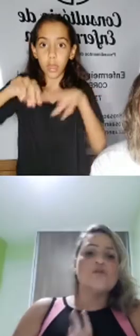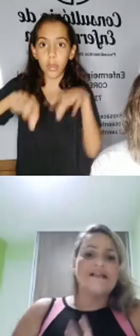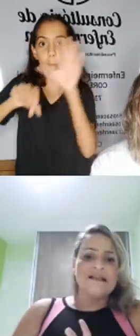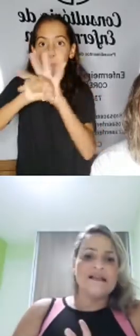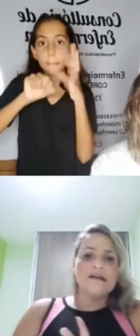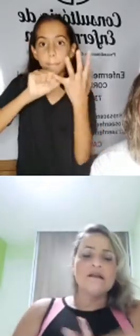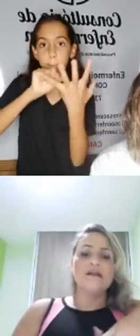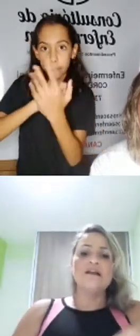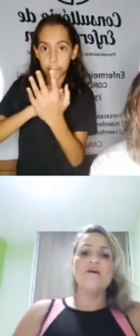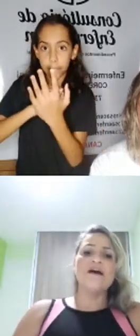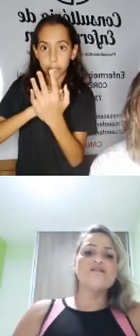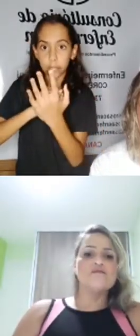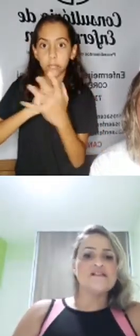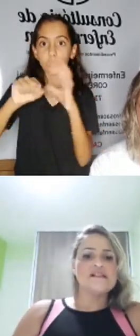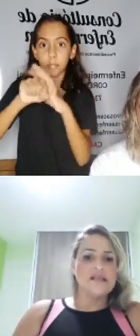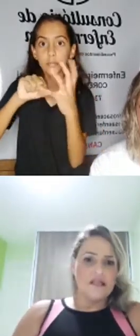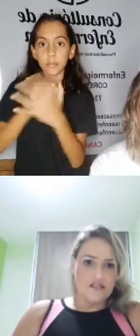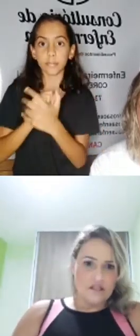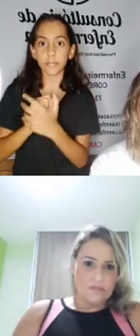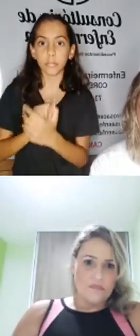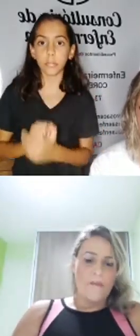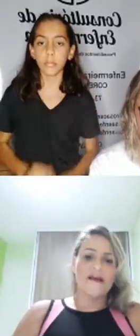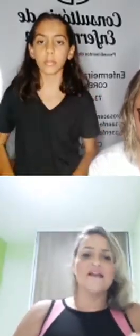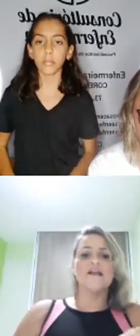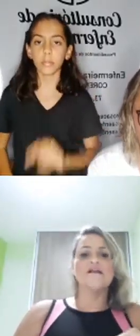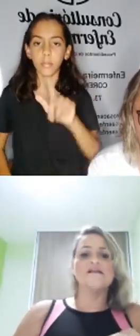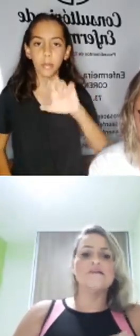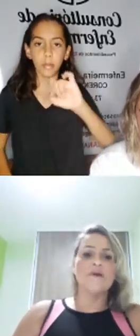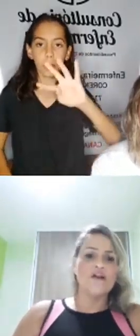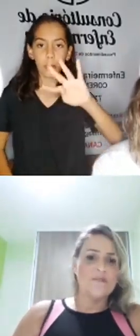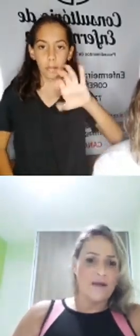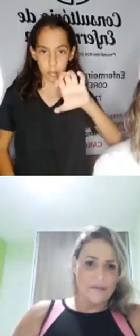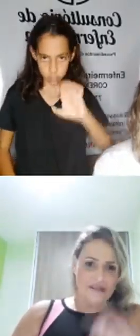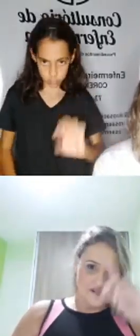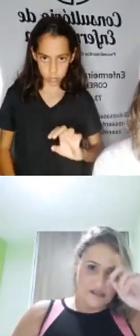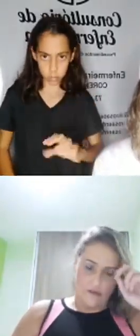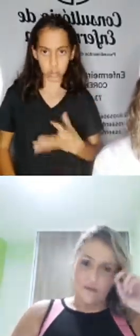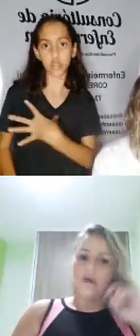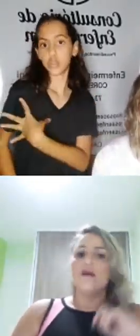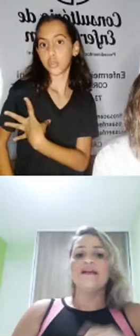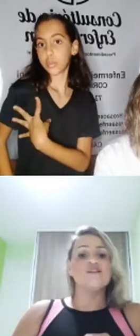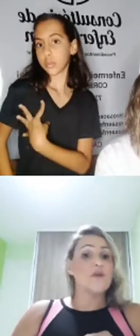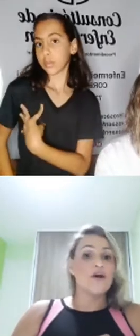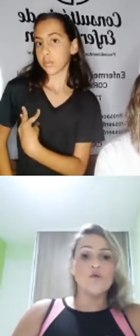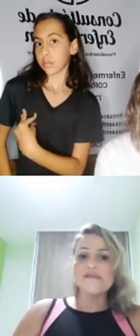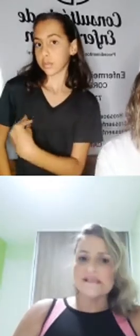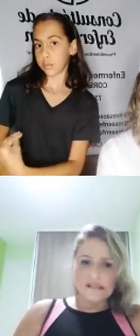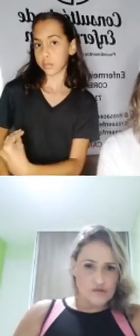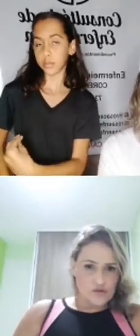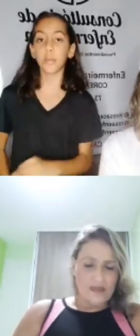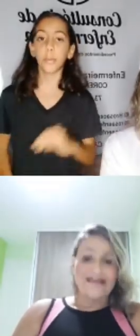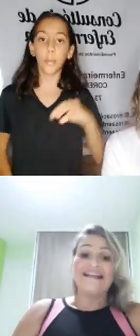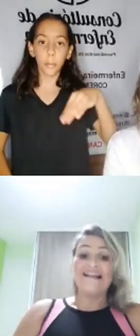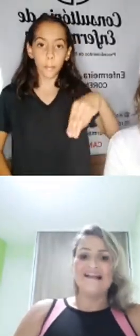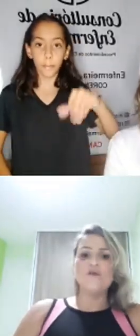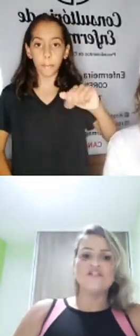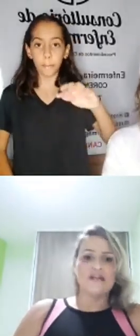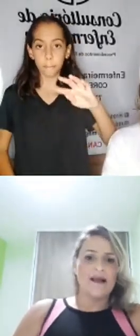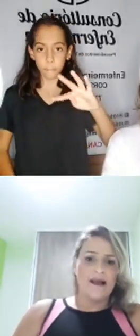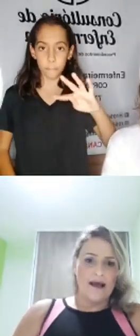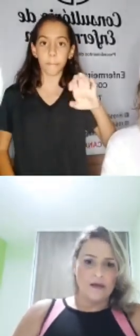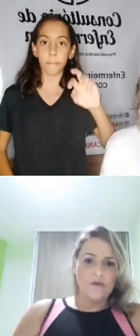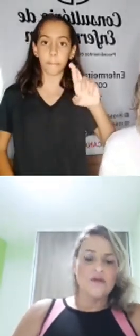Isso ainda não é suficiente para que se proíba a amamentação. Isso é consenso. Não